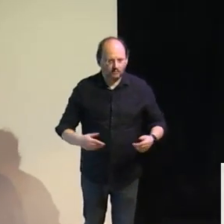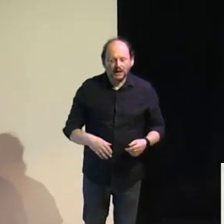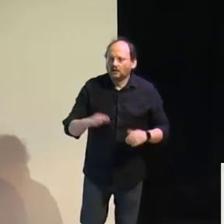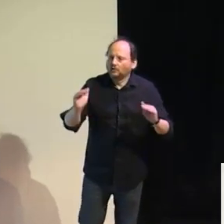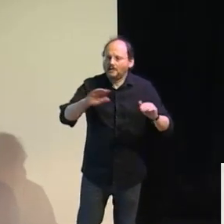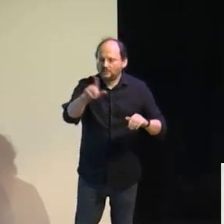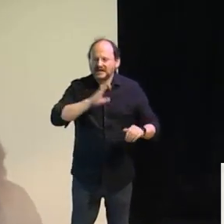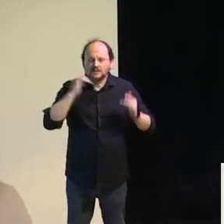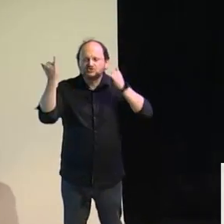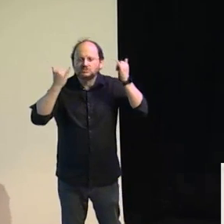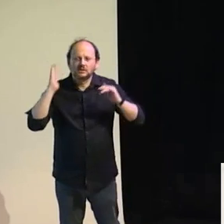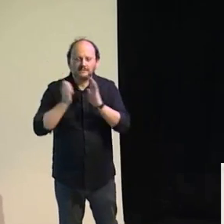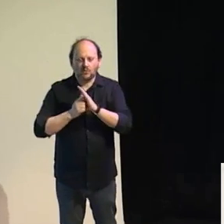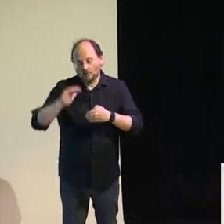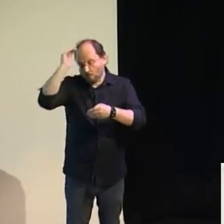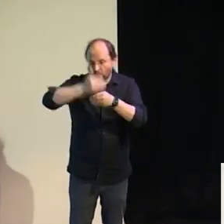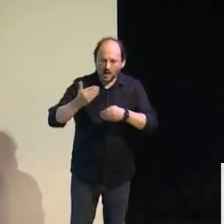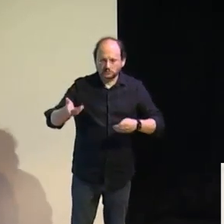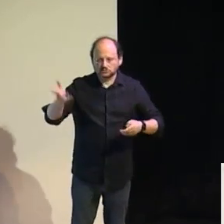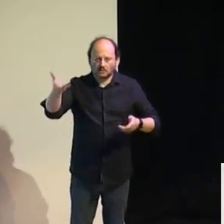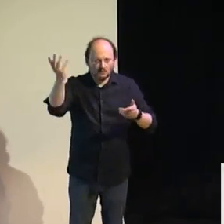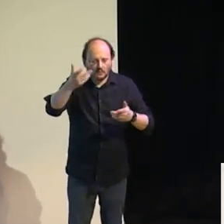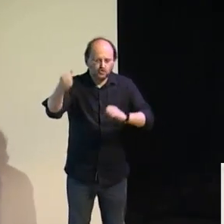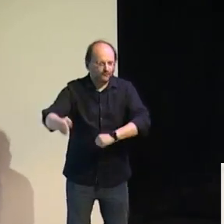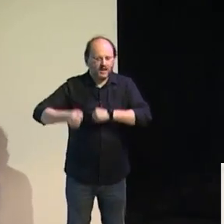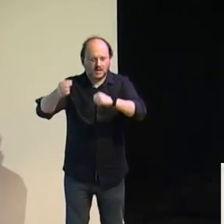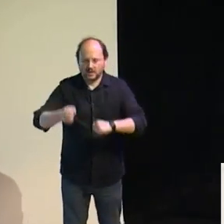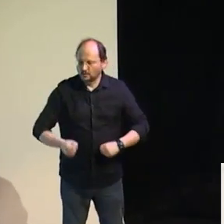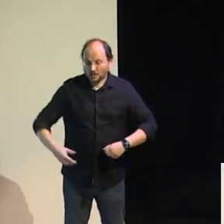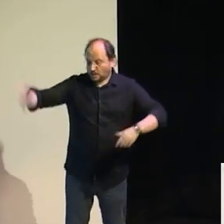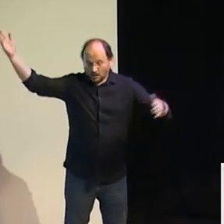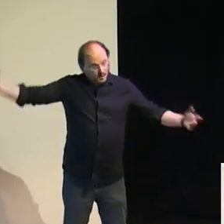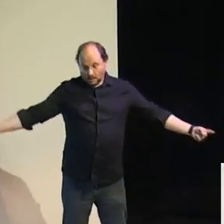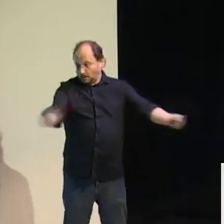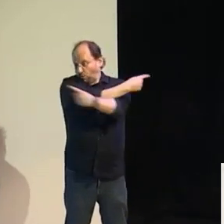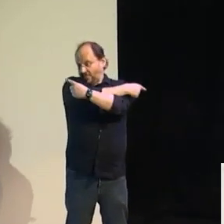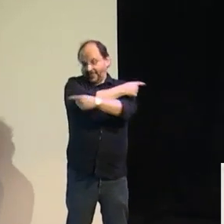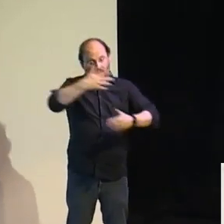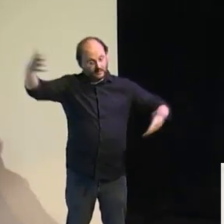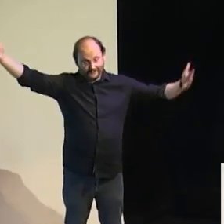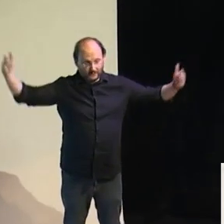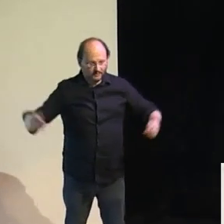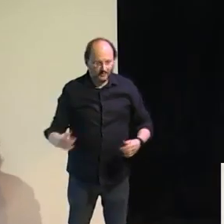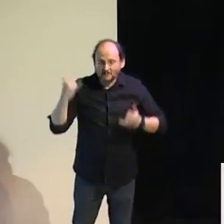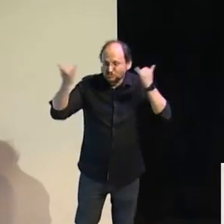l'époque médiévale, où dans la gestuelle médiévale, je ne sais pas, les chevaliers, quand ils voulaient